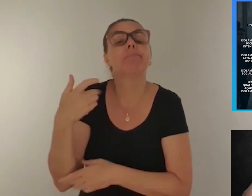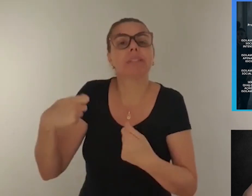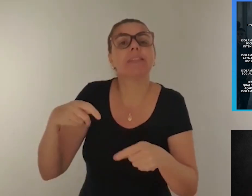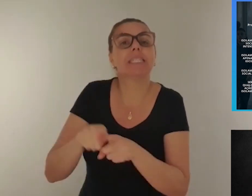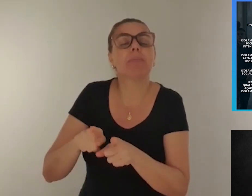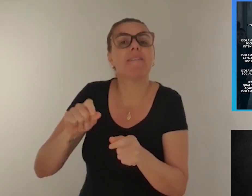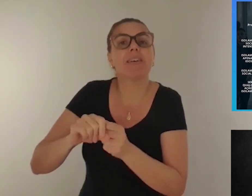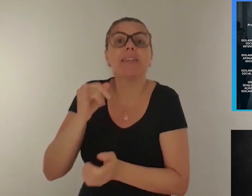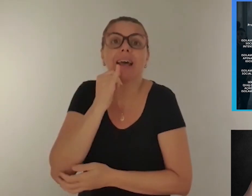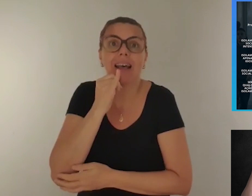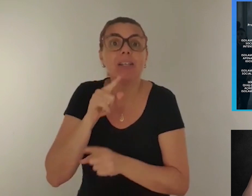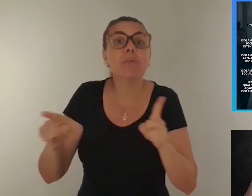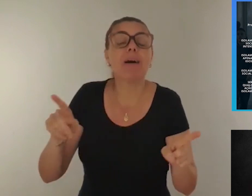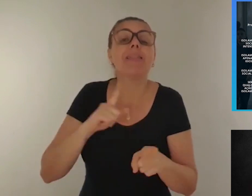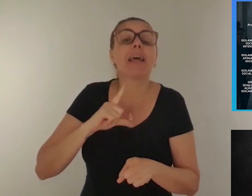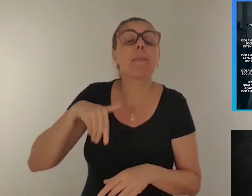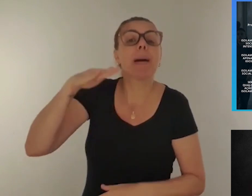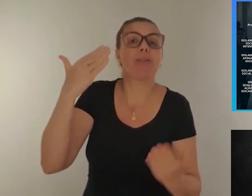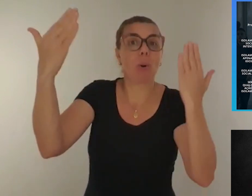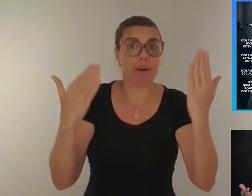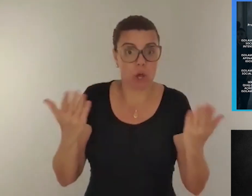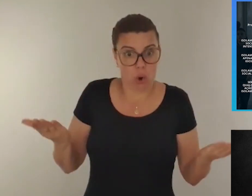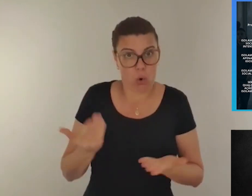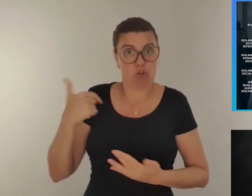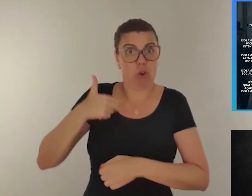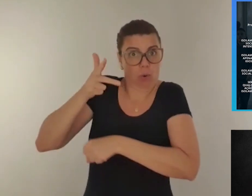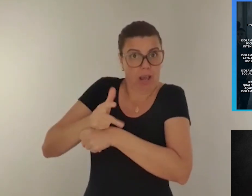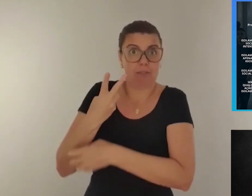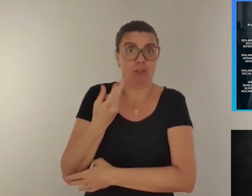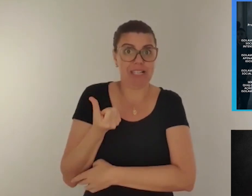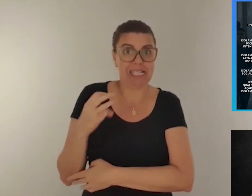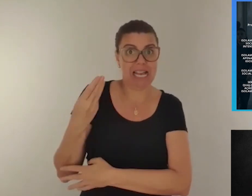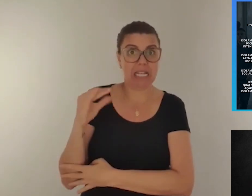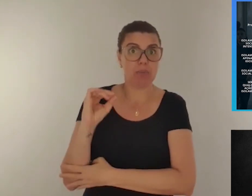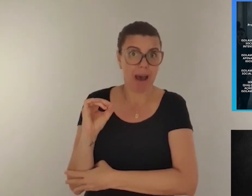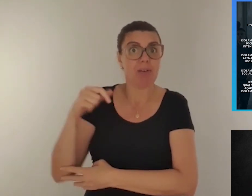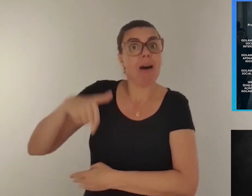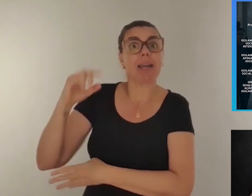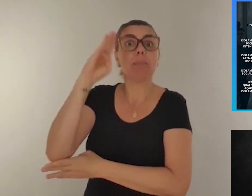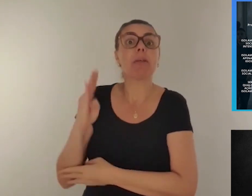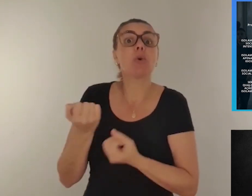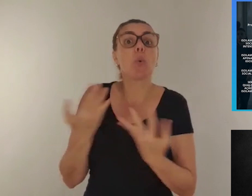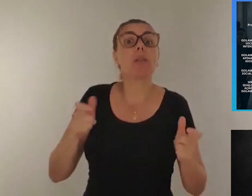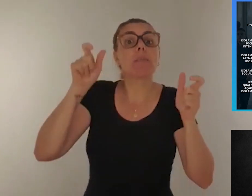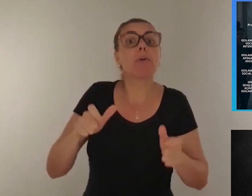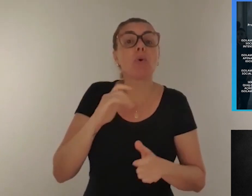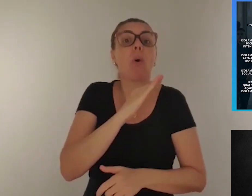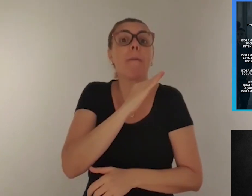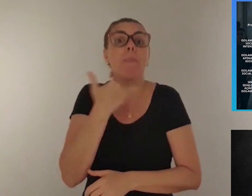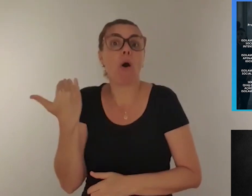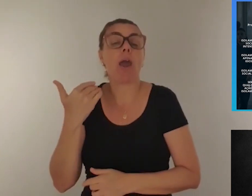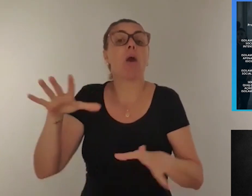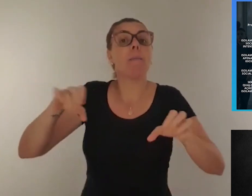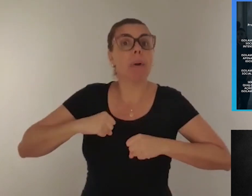qual é o cenário brasileiro daqui para frente? Com testes também, só que tem uma outra comparação. Até o dia em que eu estou gravando esse vídeo, 26 de março, os